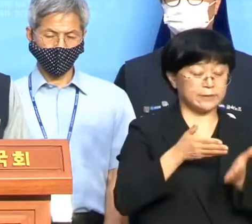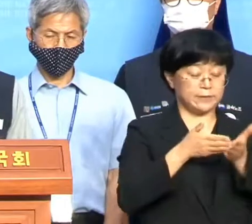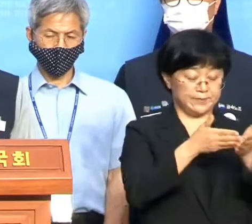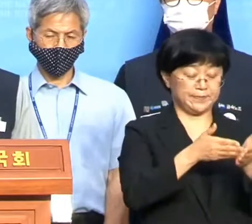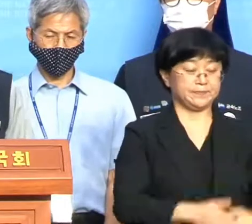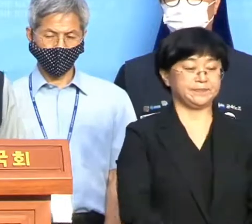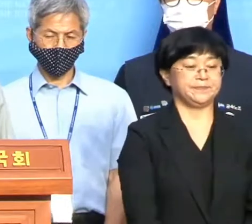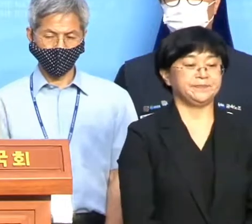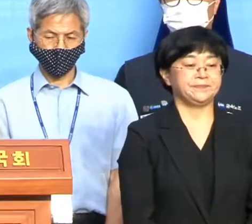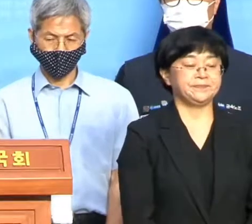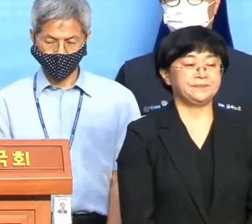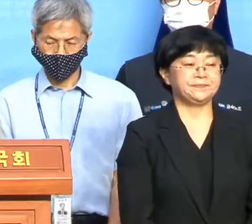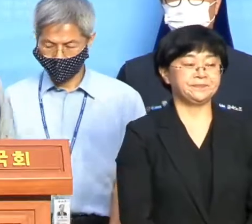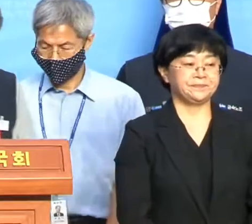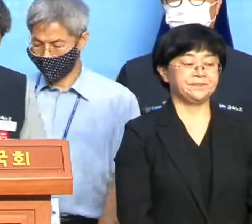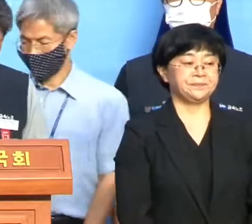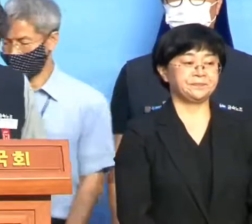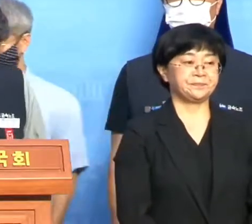감사합니다